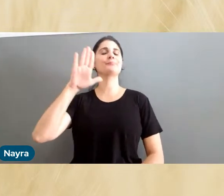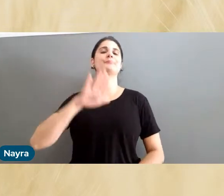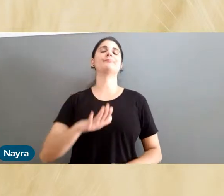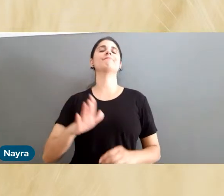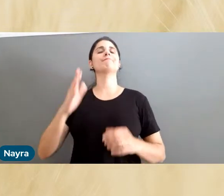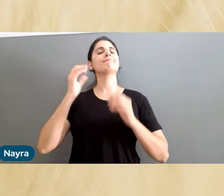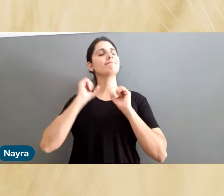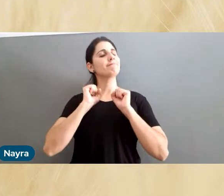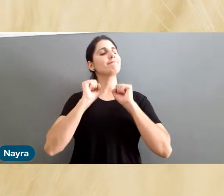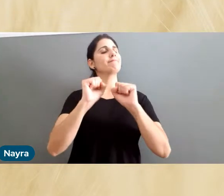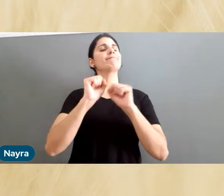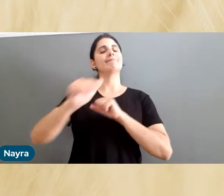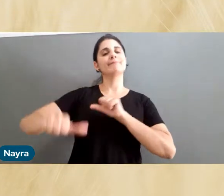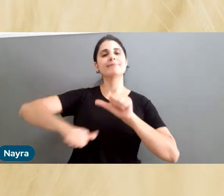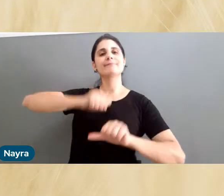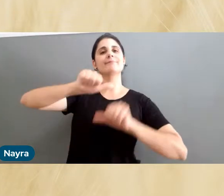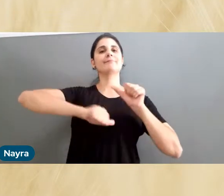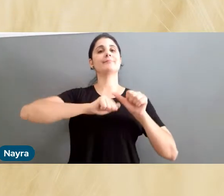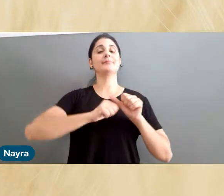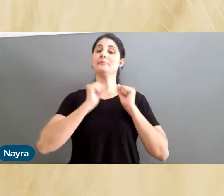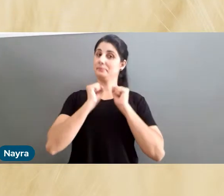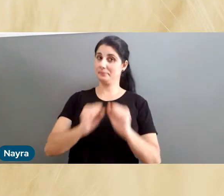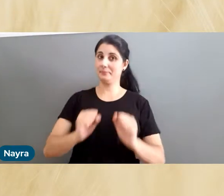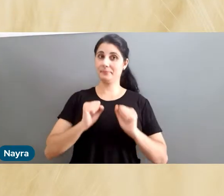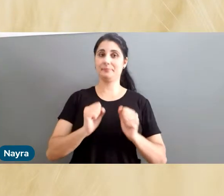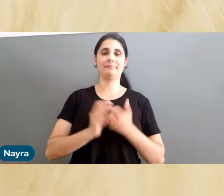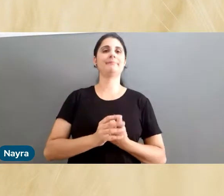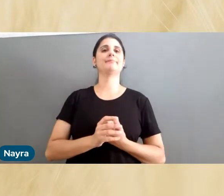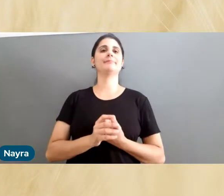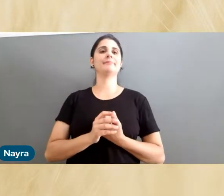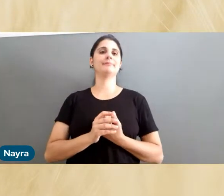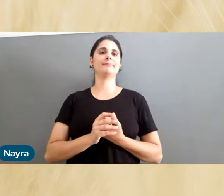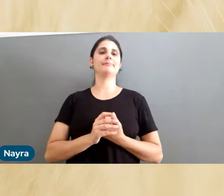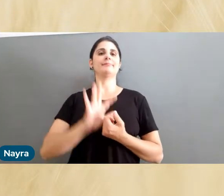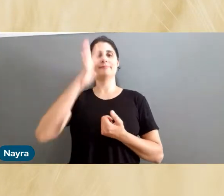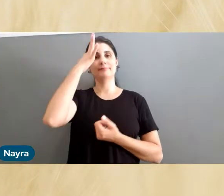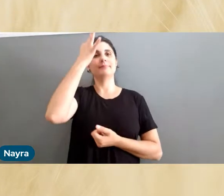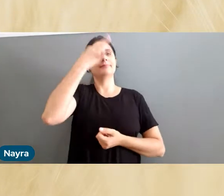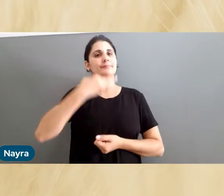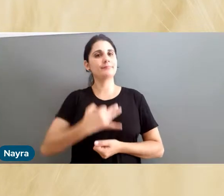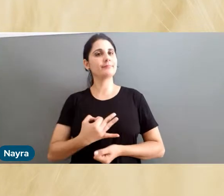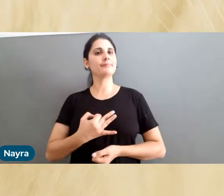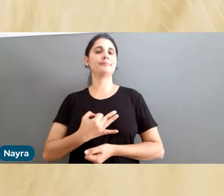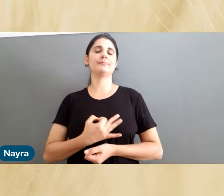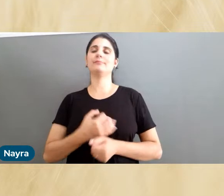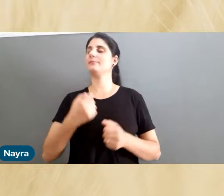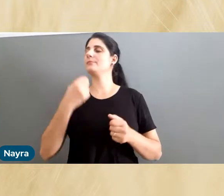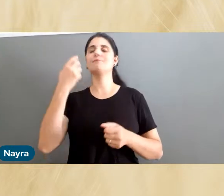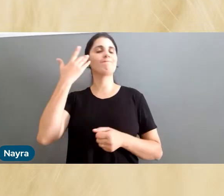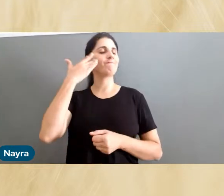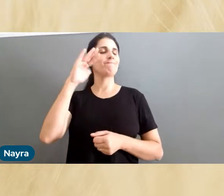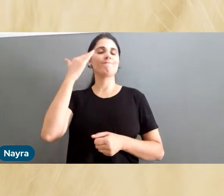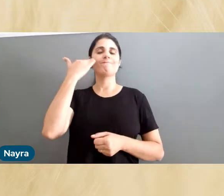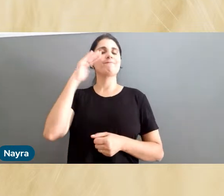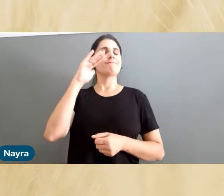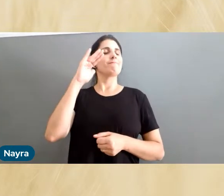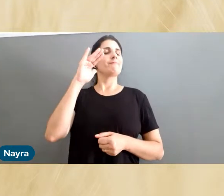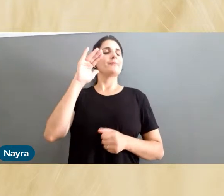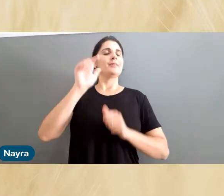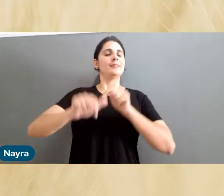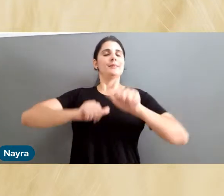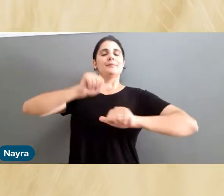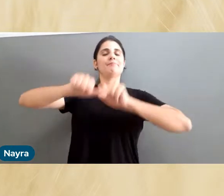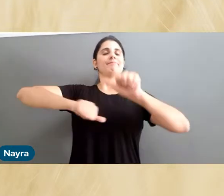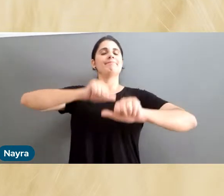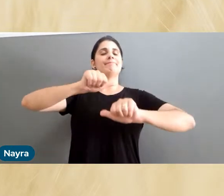possamos mudar aquilo que é possível e a gente possa compreender aquilo que nós não conseguimos mudar, porque lá na